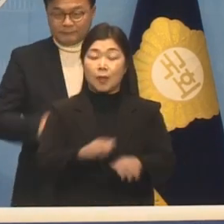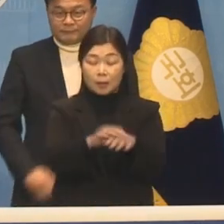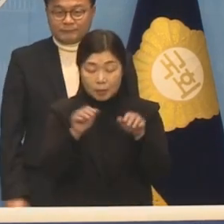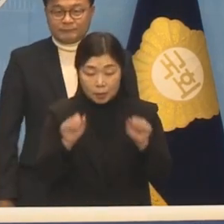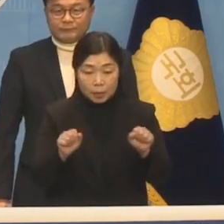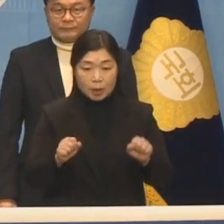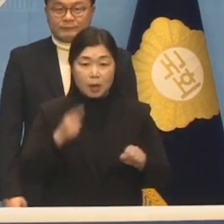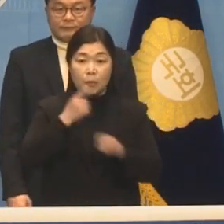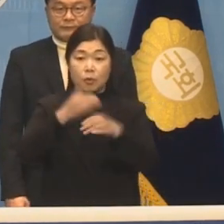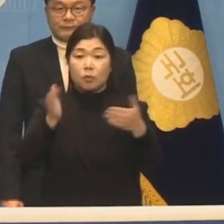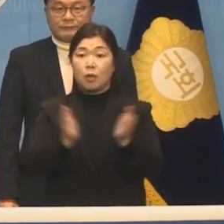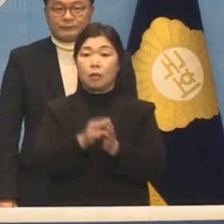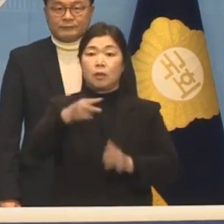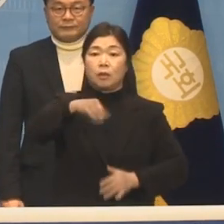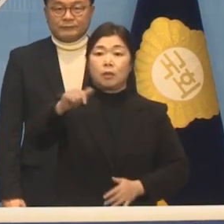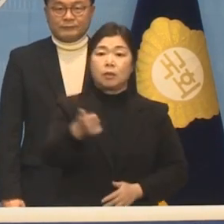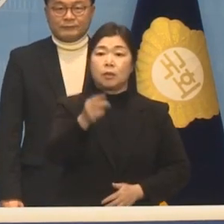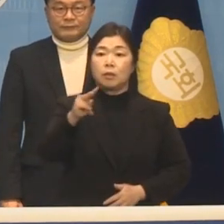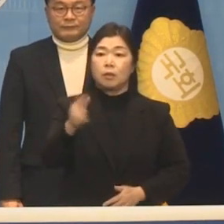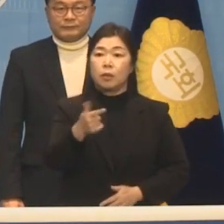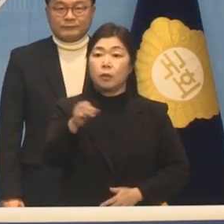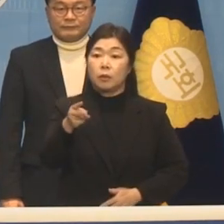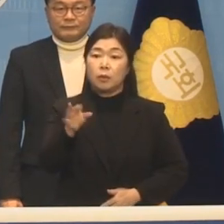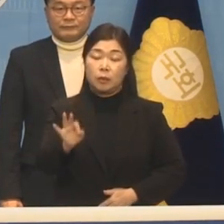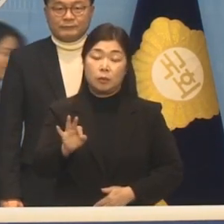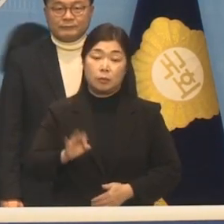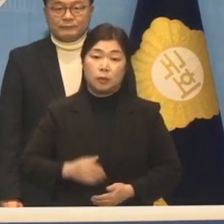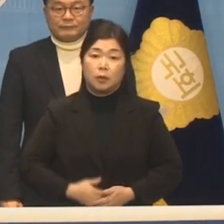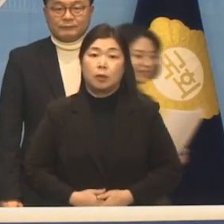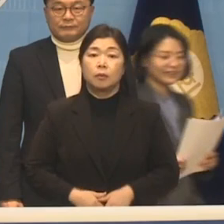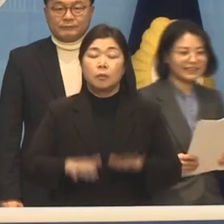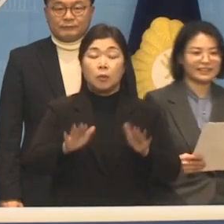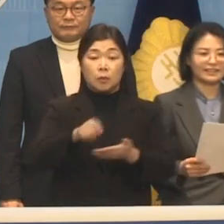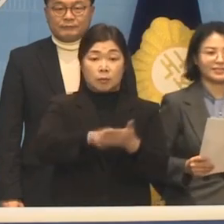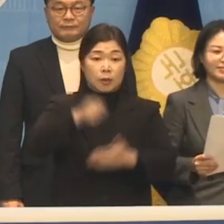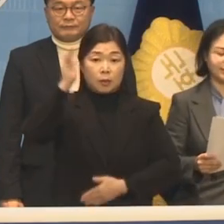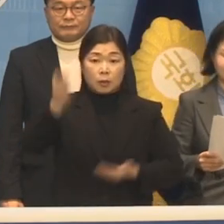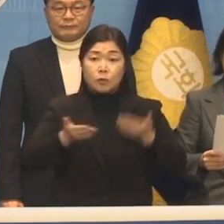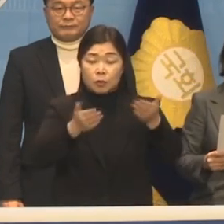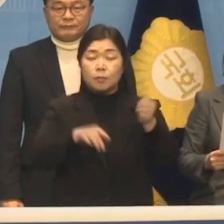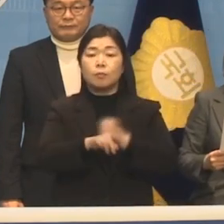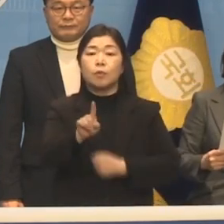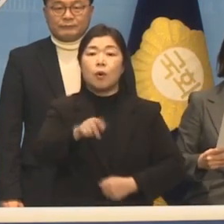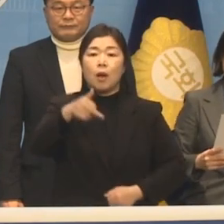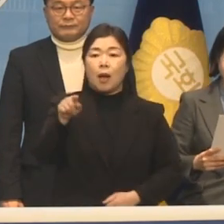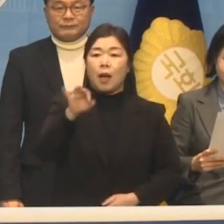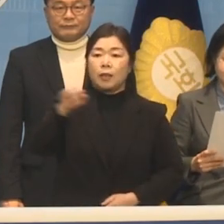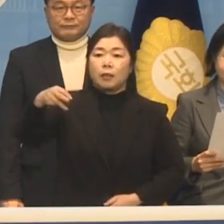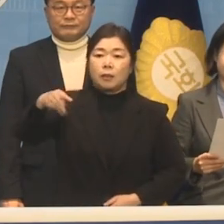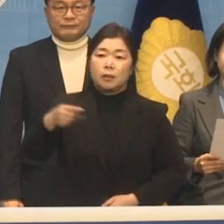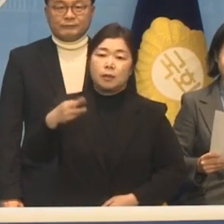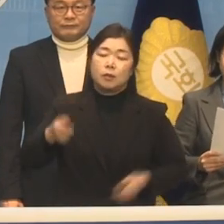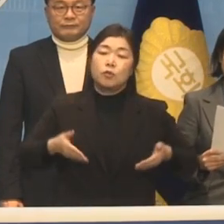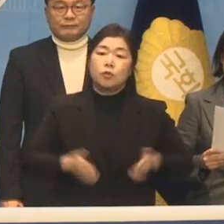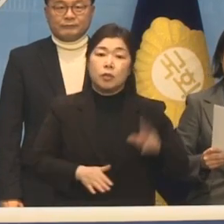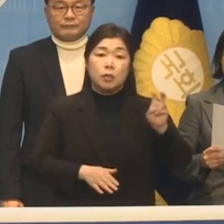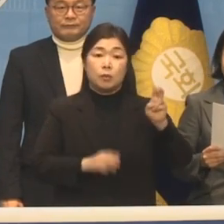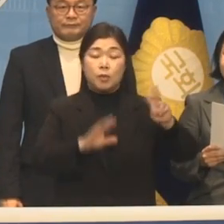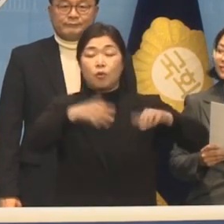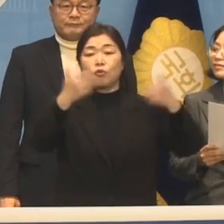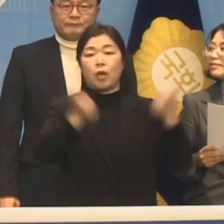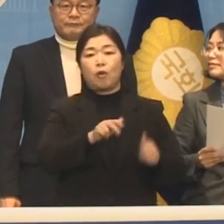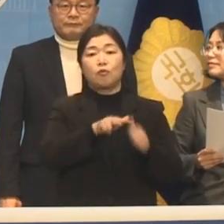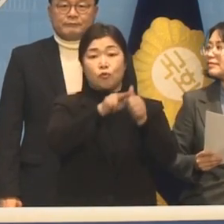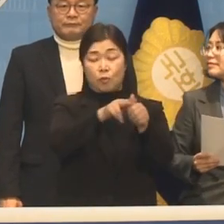안녕하십니까. 더불어민주당 신현영입니다. 오늘 기자회견은 카이스트 출신의 22대 더불어민주당